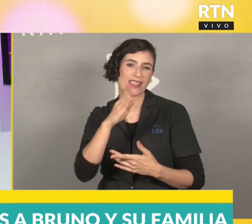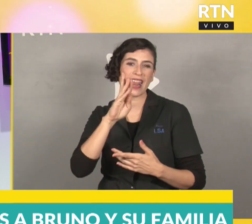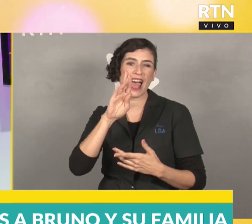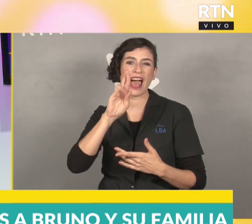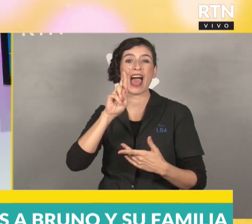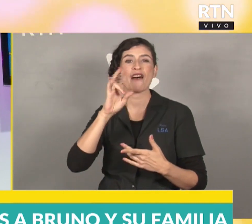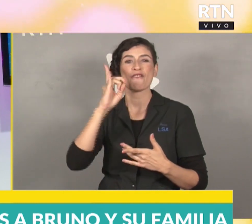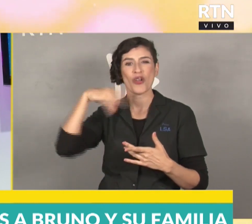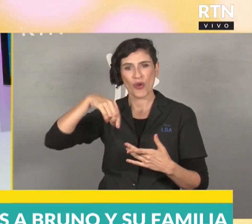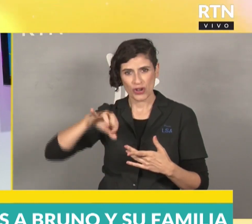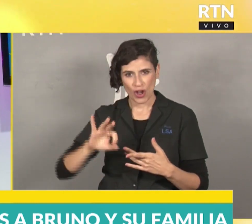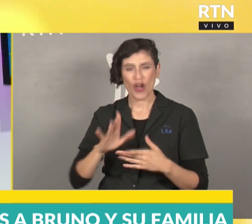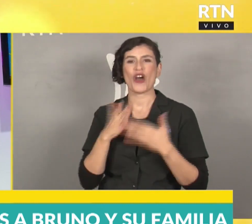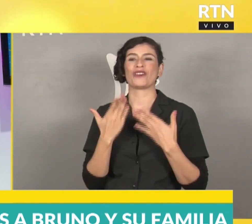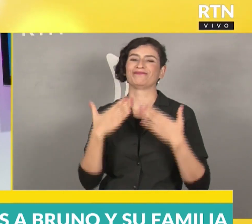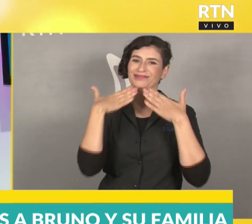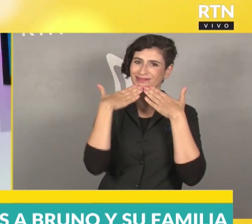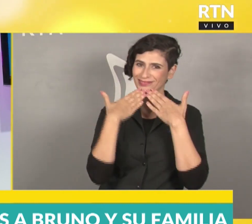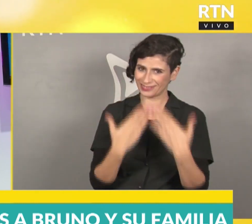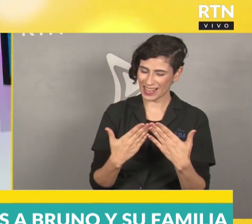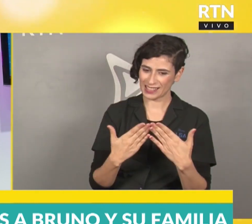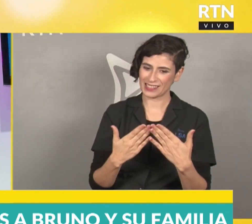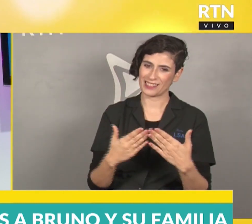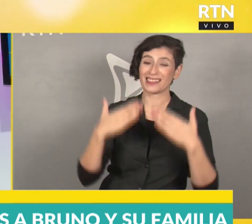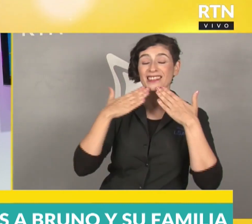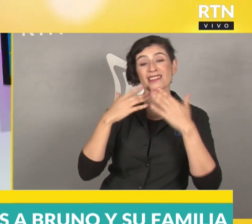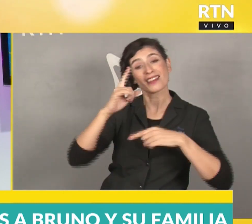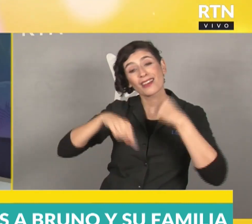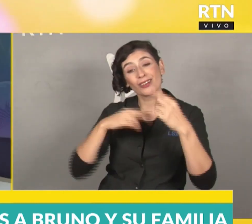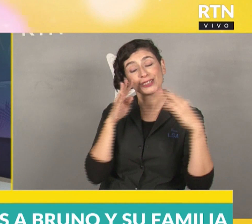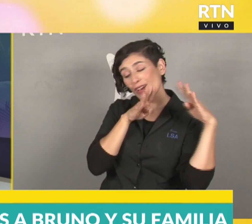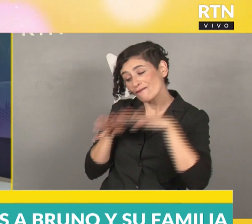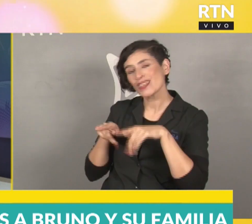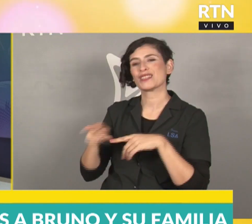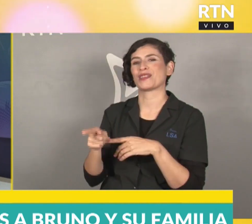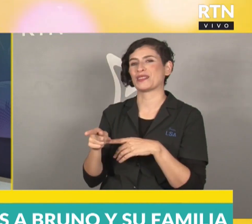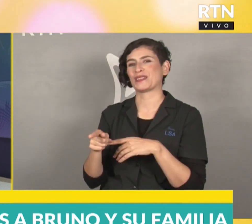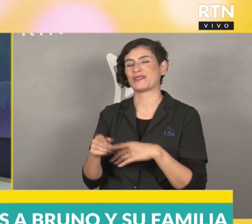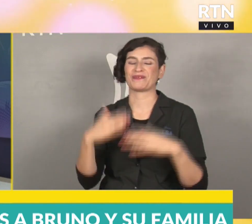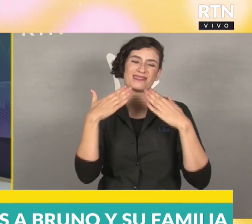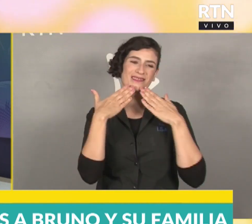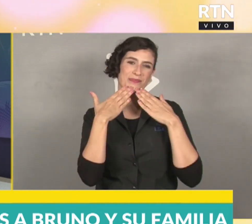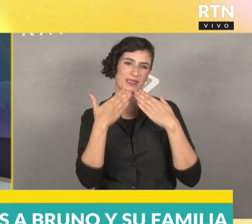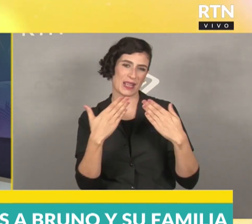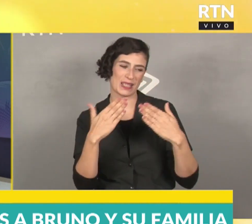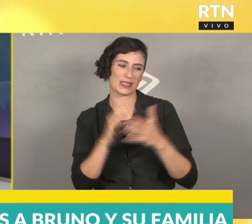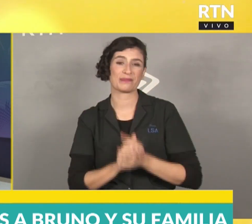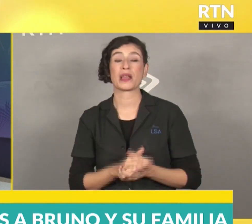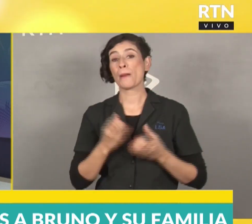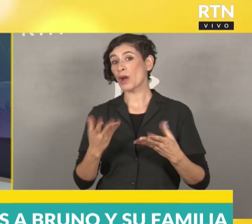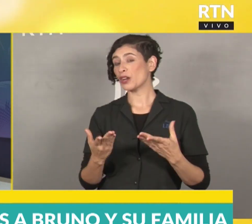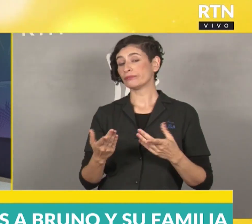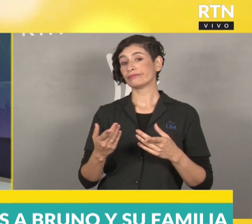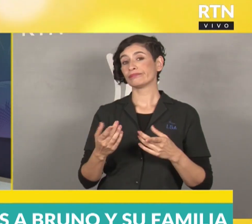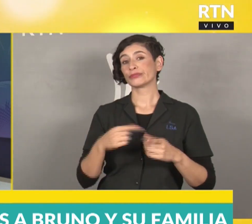espacio. Muchísimas gracias a ustedes y que sigan estos espacios de visibilización. Contá con nosotros para lo que necesiten. Muchísimas gracias. Bueno, y nosotros seguimos en